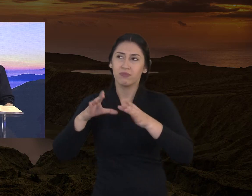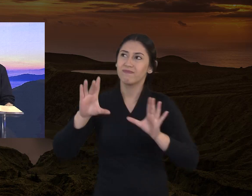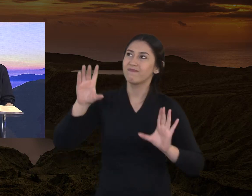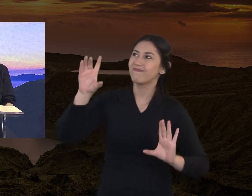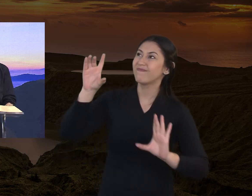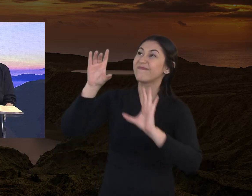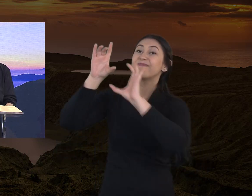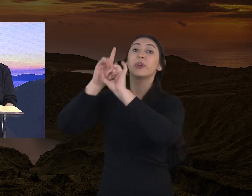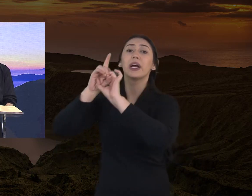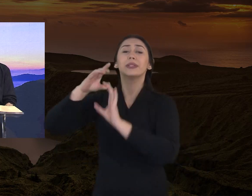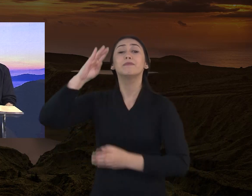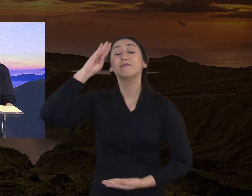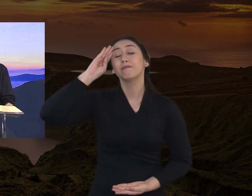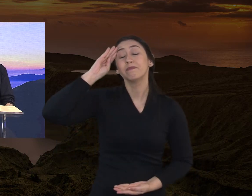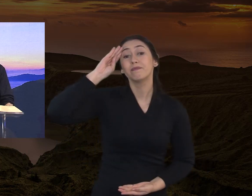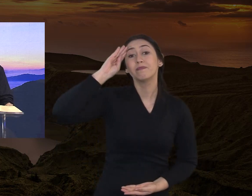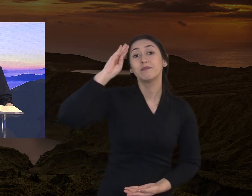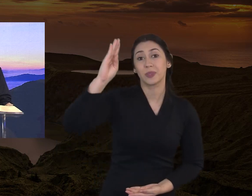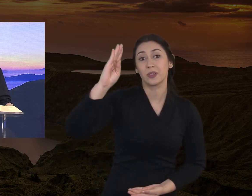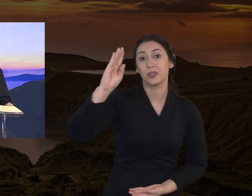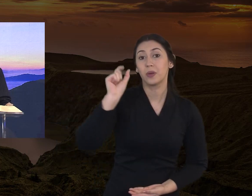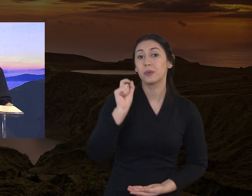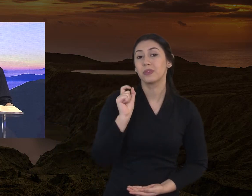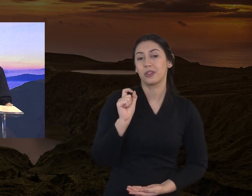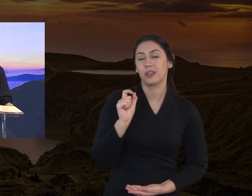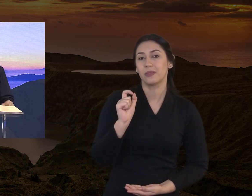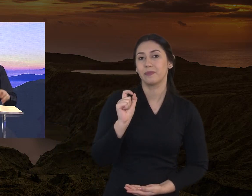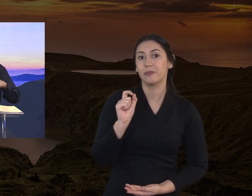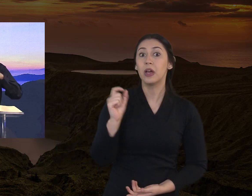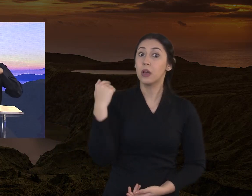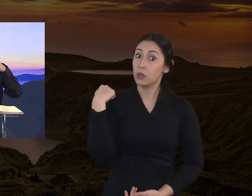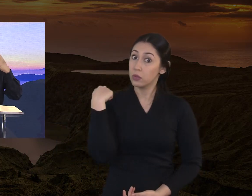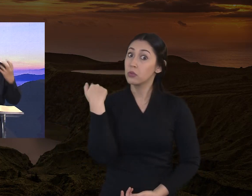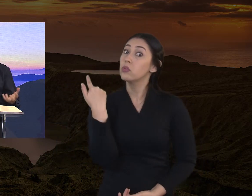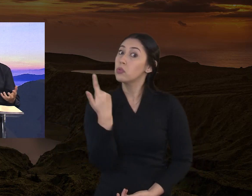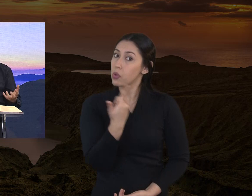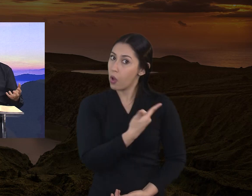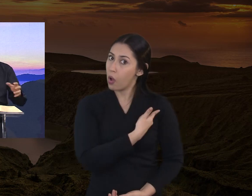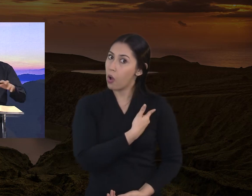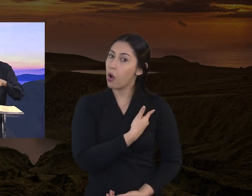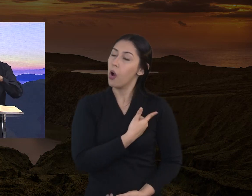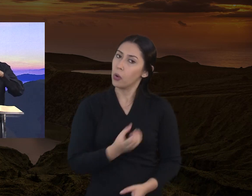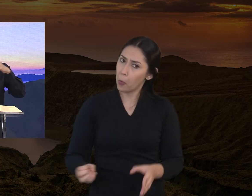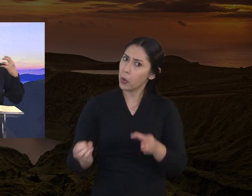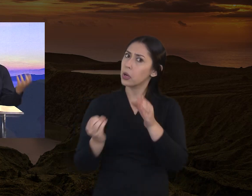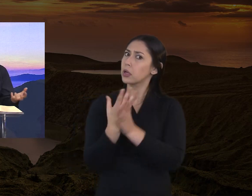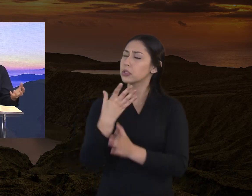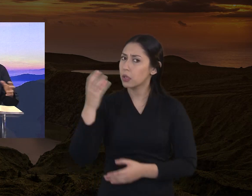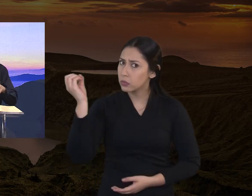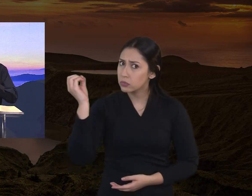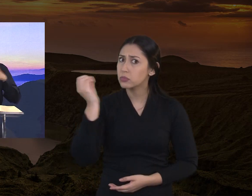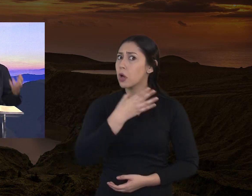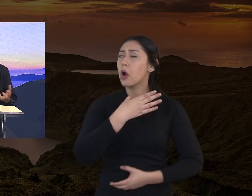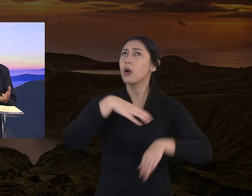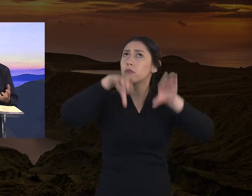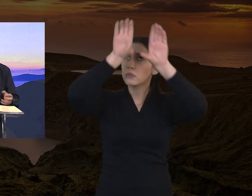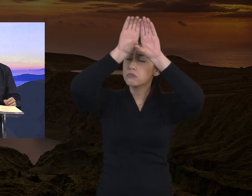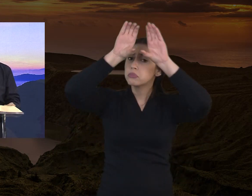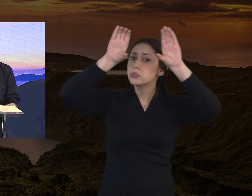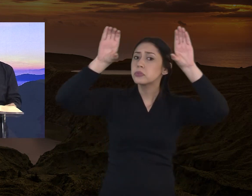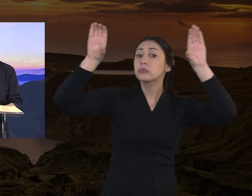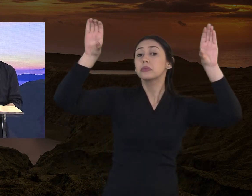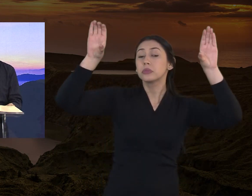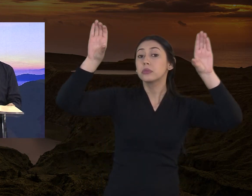coisas e principalmente nós, que somos da nova criação na área espiritual, na área